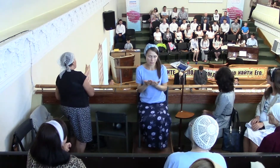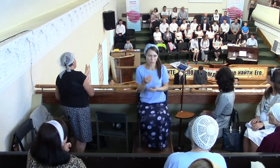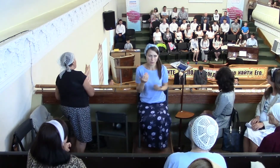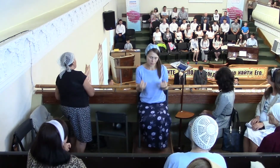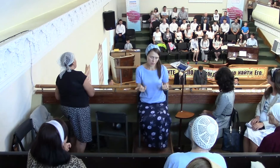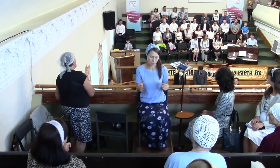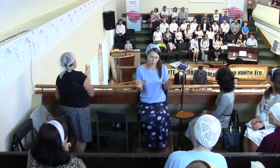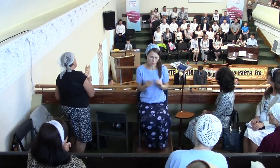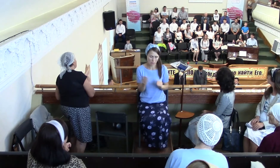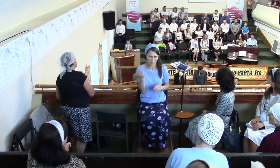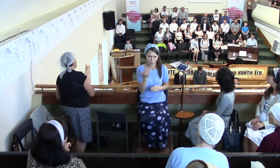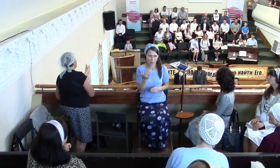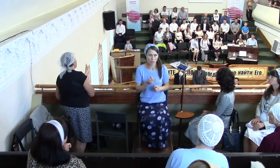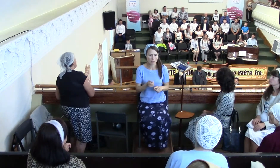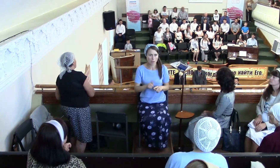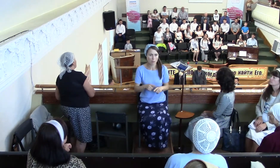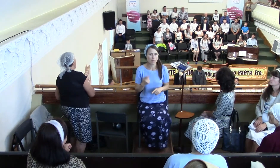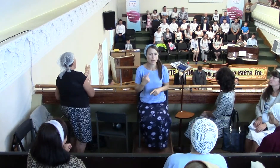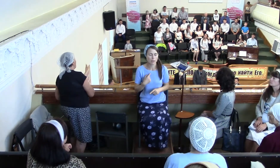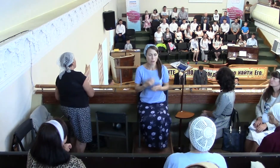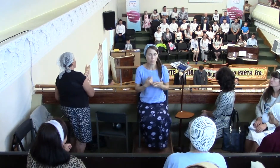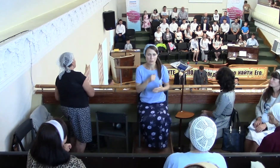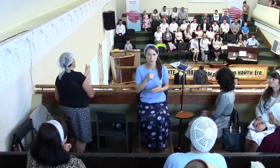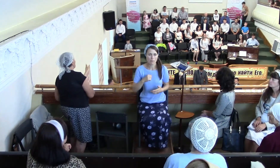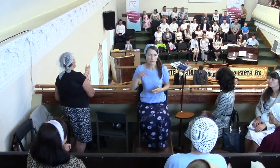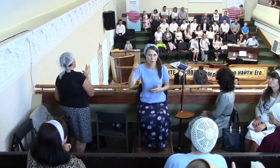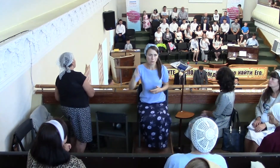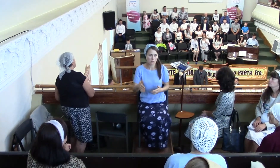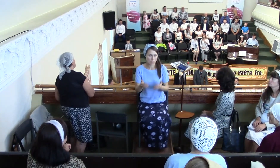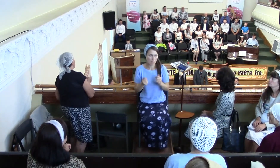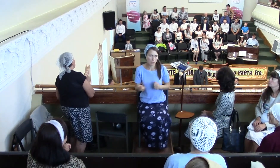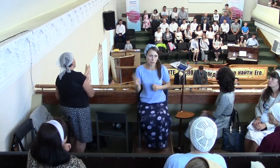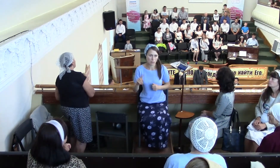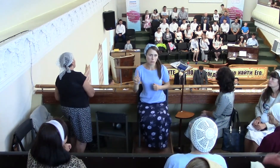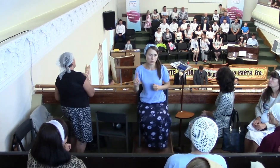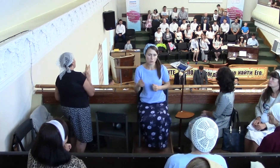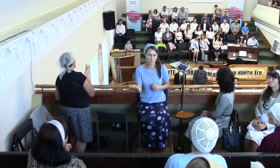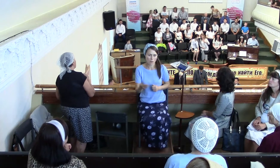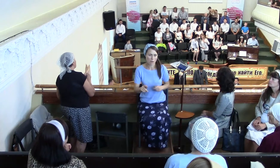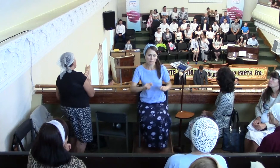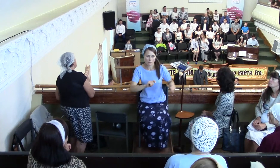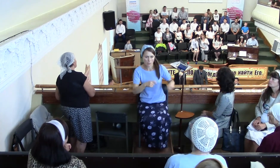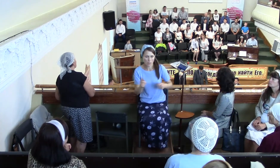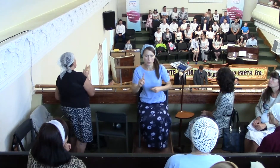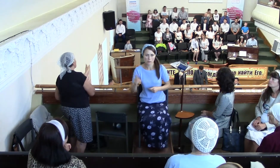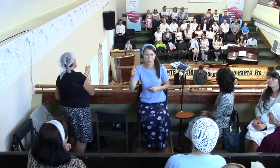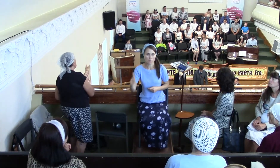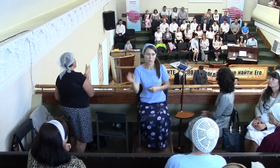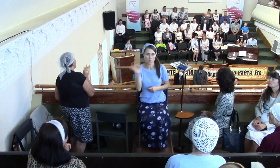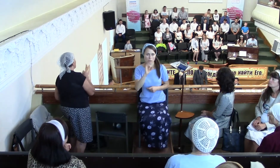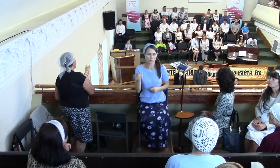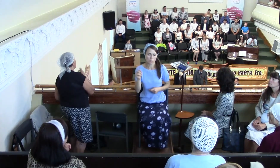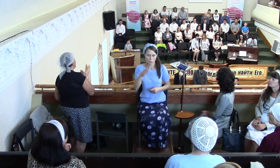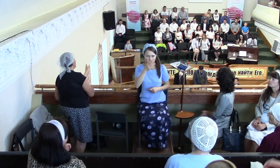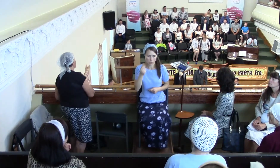читаем вместе. «Ибо я от самого Господа принял то, что Иван передал, что Господь Иисус в ту ночь,